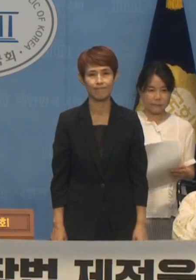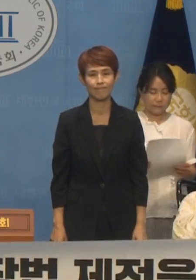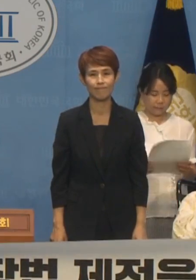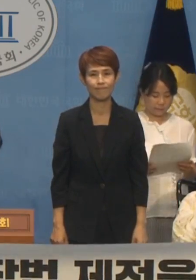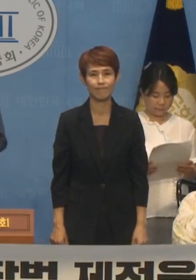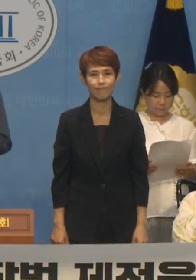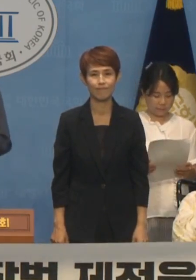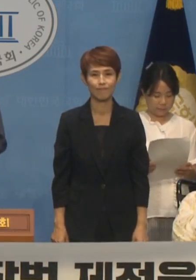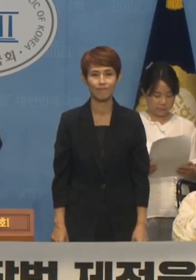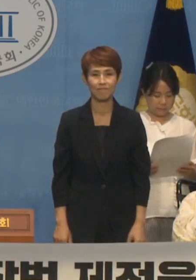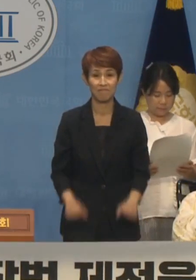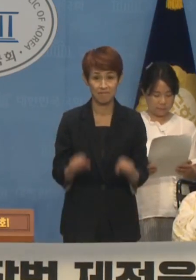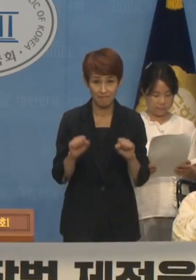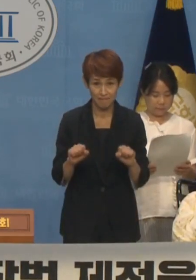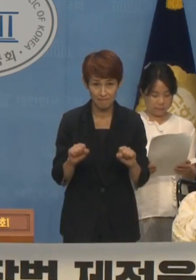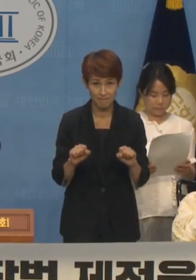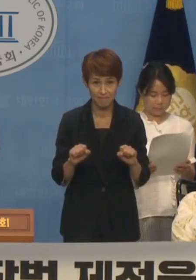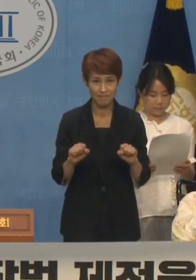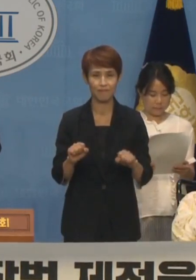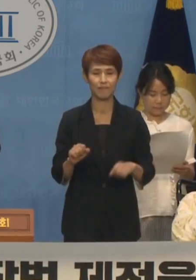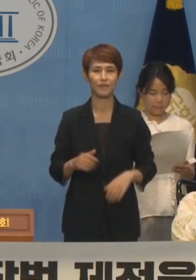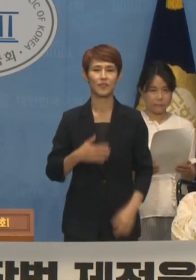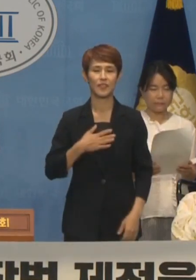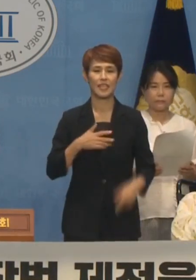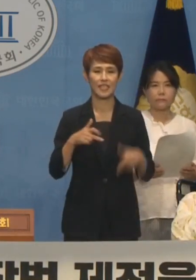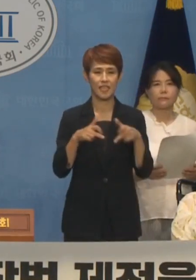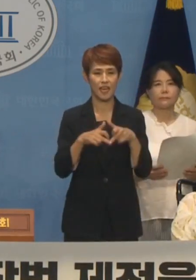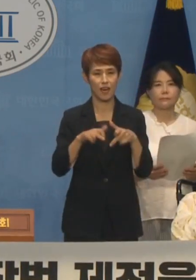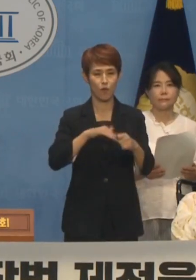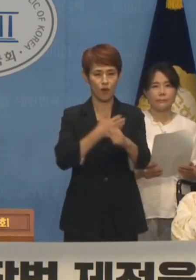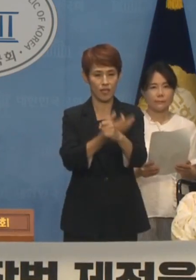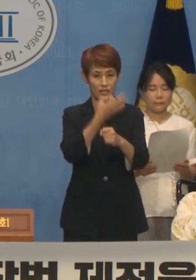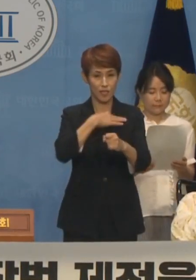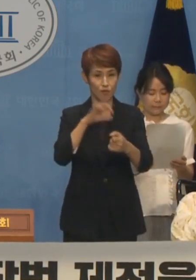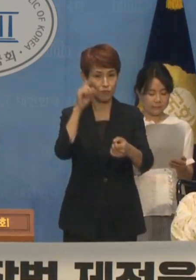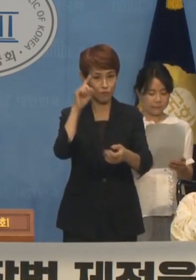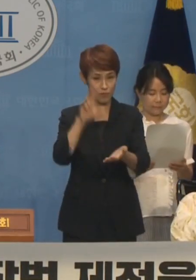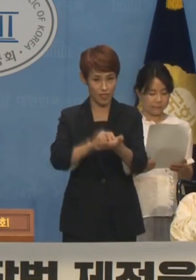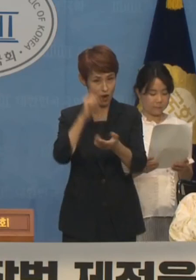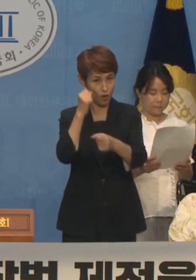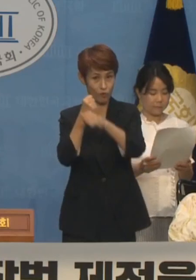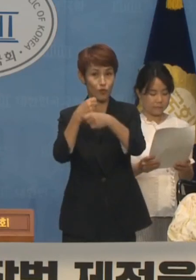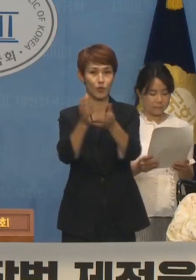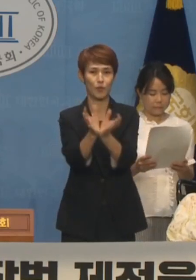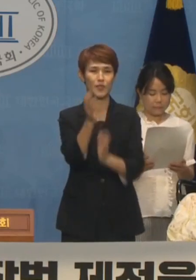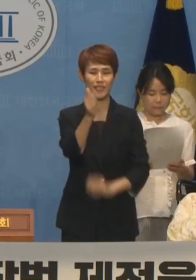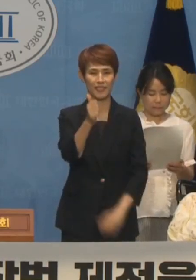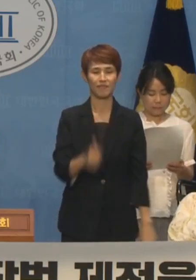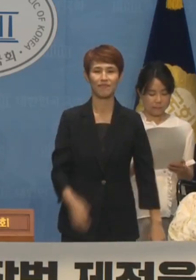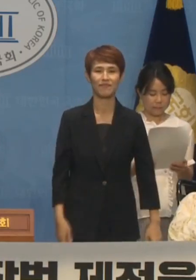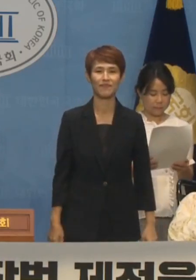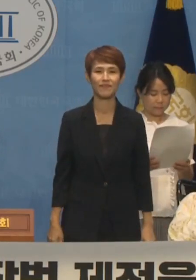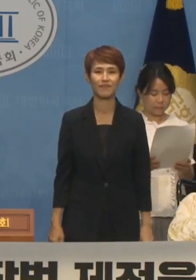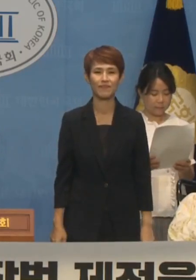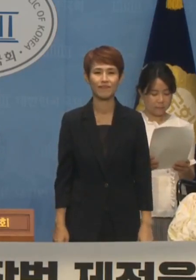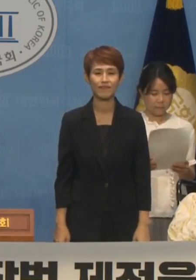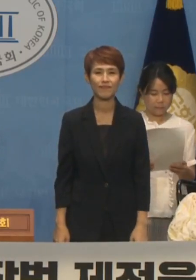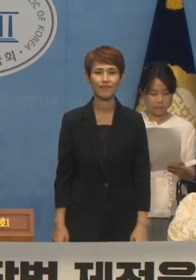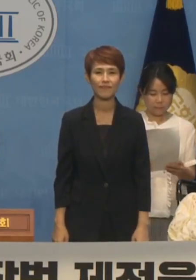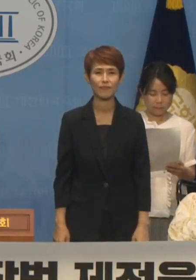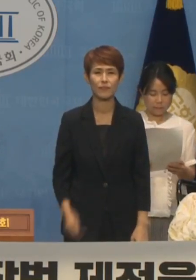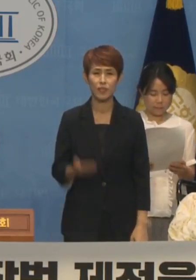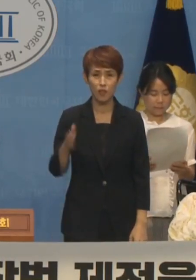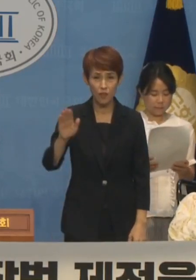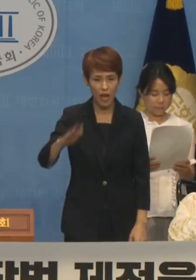예, 안녕하십니까. 저는 장애인 권익문제연구소 소장 김치훈입니다. 의견문 이어가도록 하겠습니다.